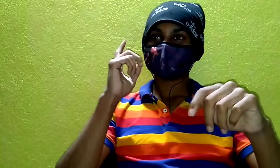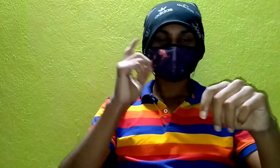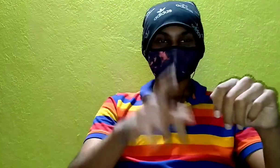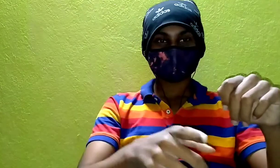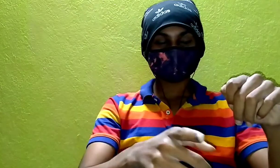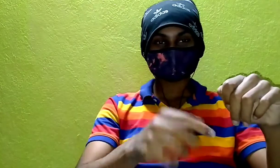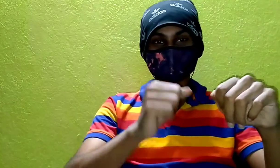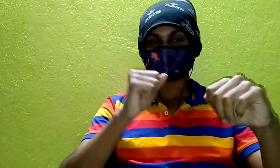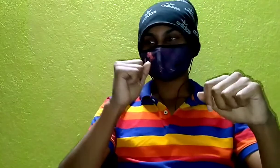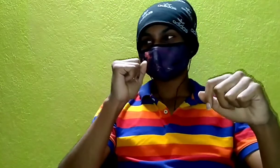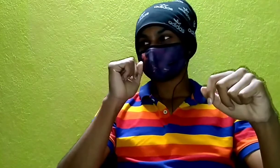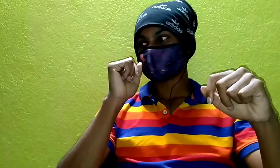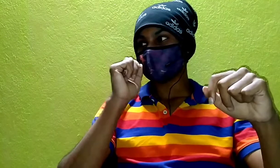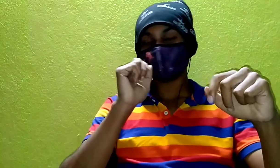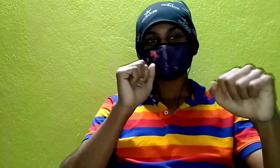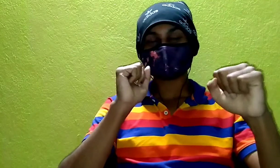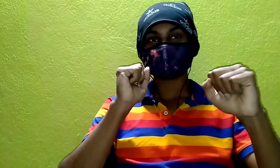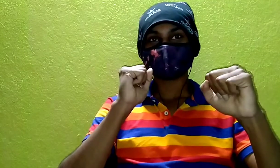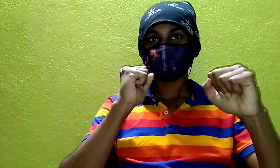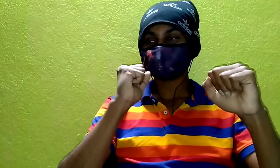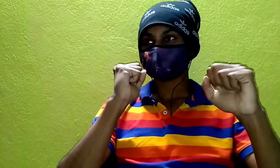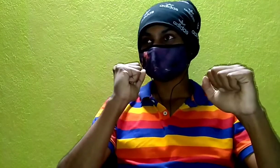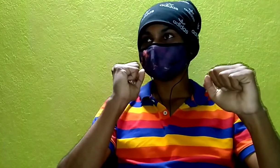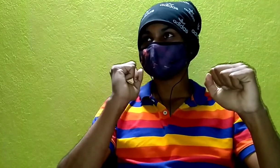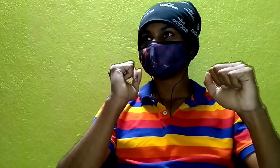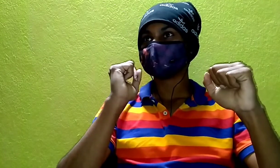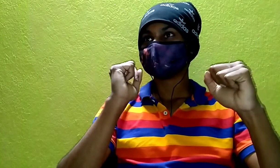कब्ज का बास उधर हमें बताना चाहूंगा कि